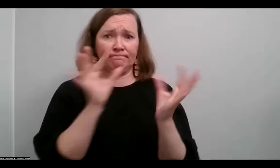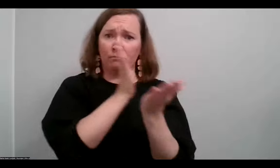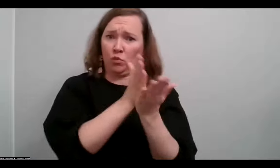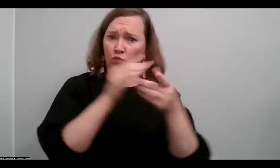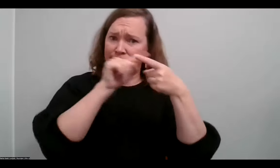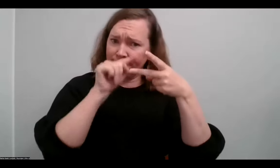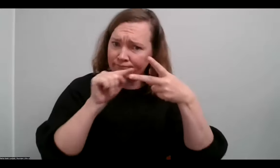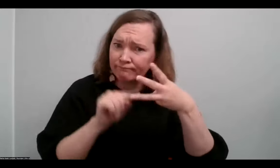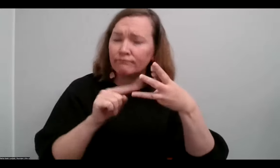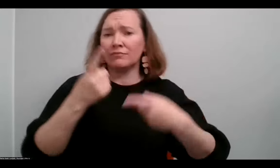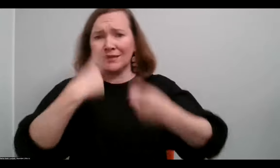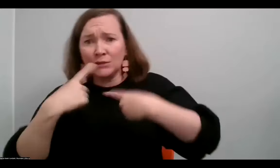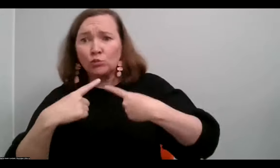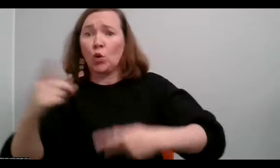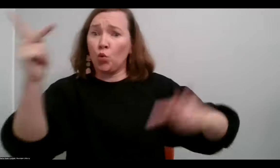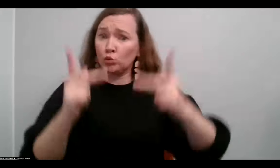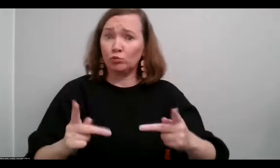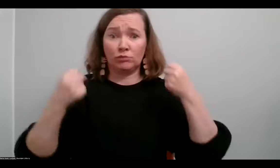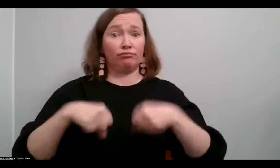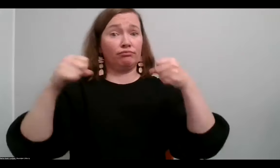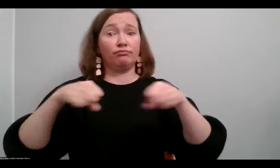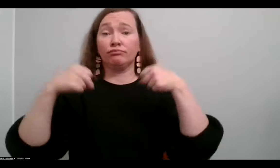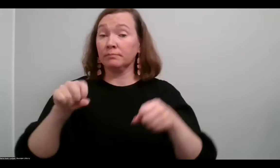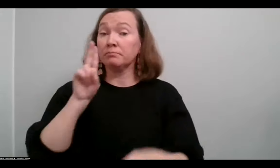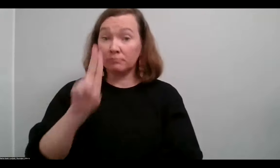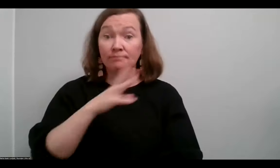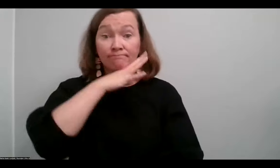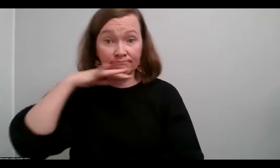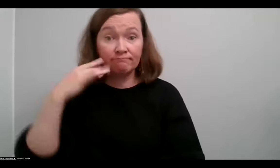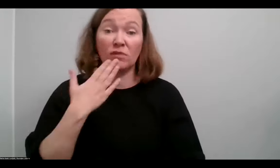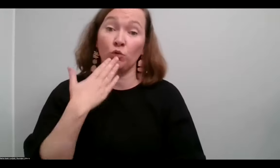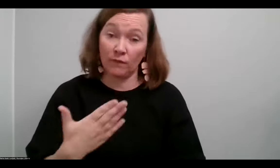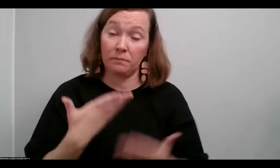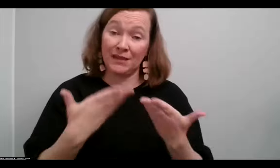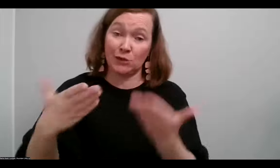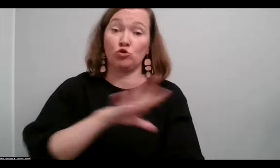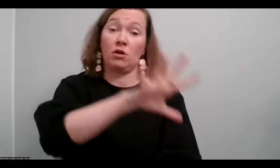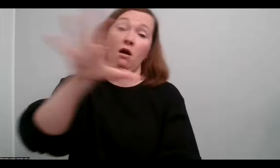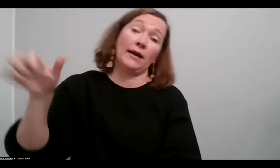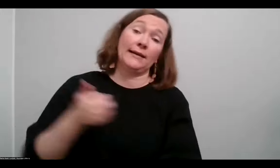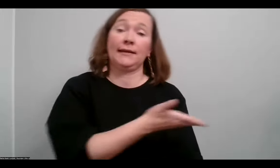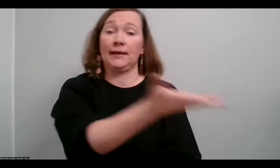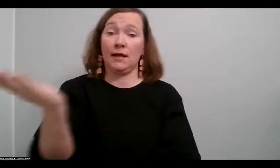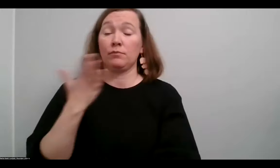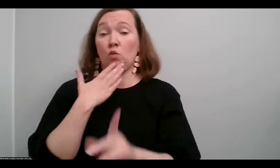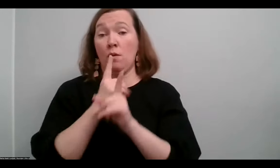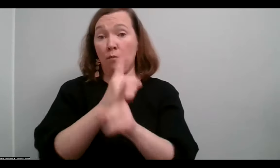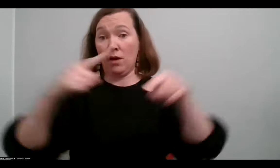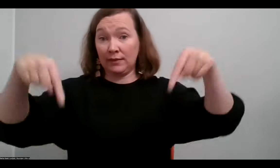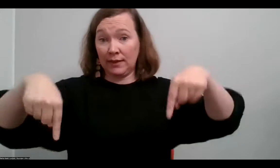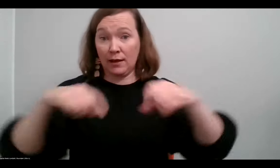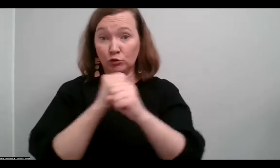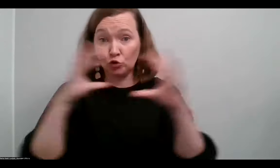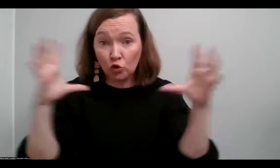tämän webinaaria, kiittää tästä illasta, kiitän puhujia, keskusteluja. Se oli aktiivista, eli